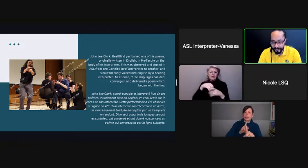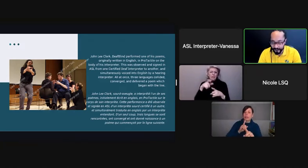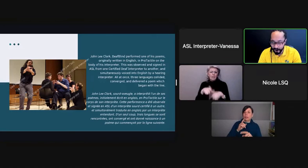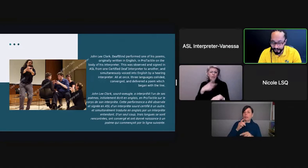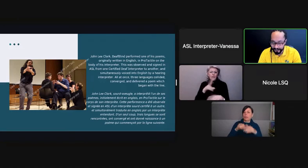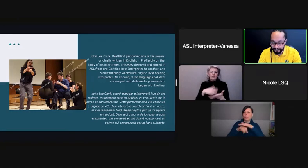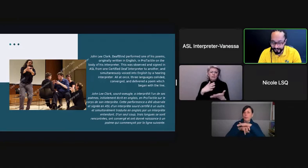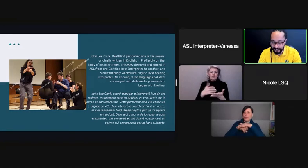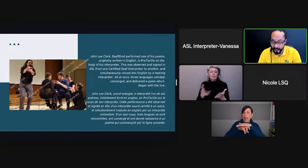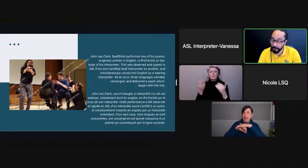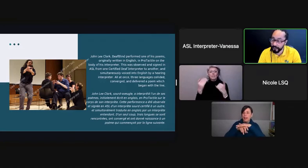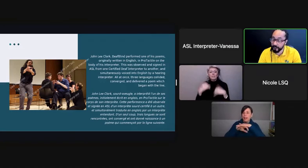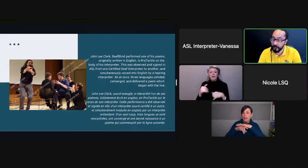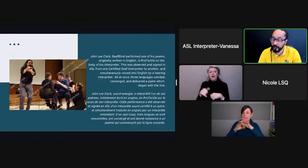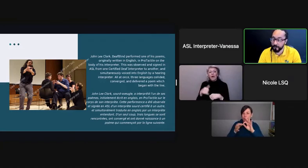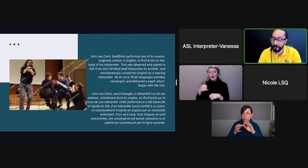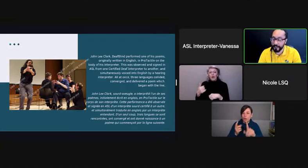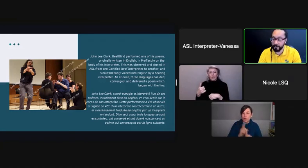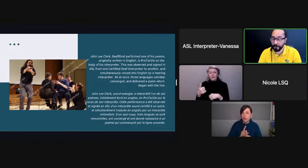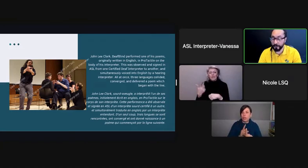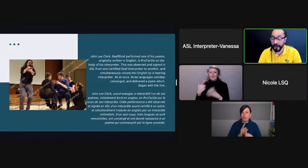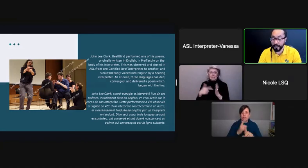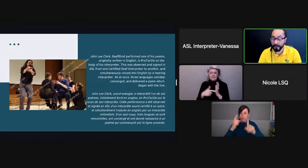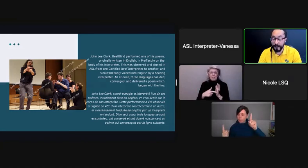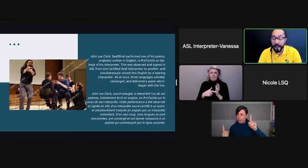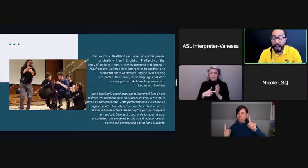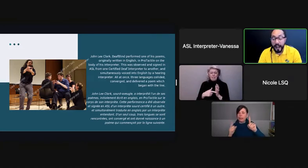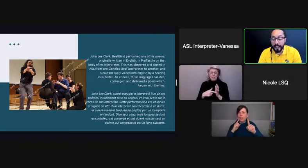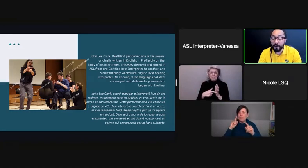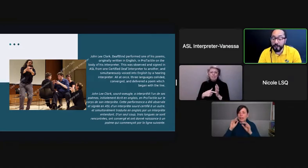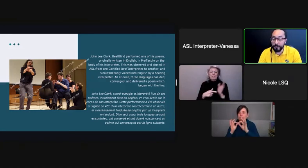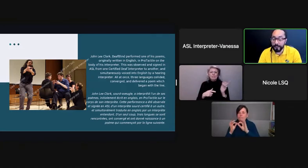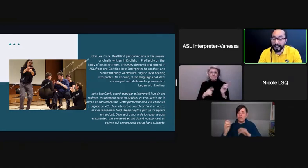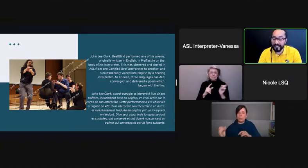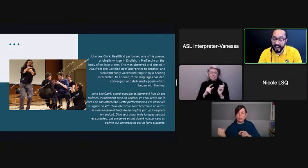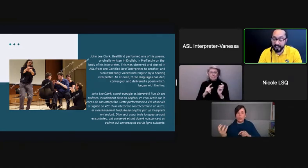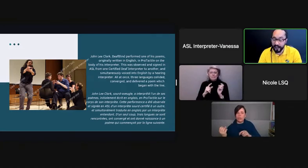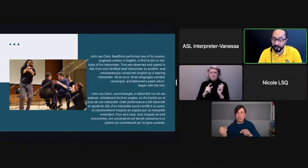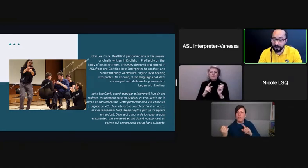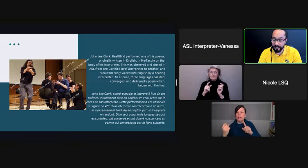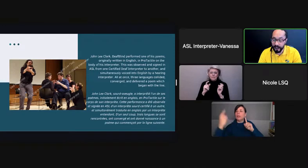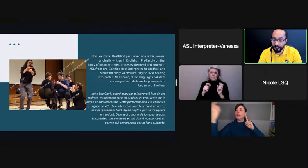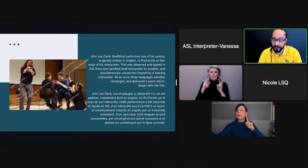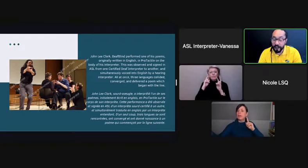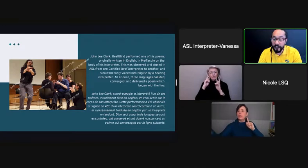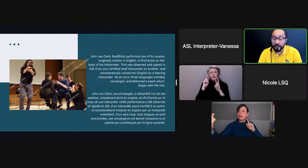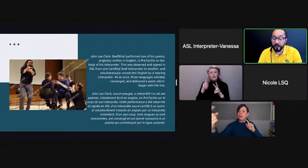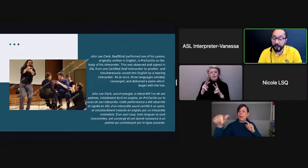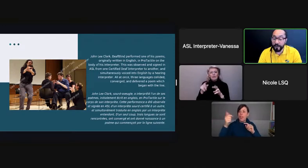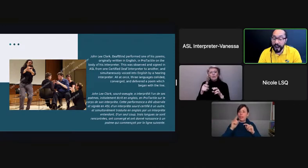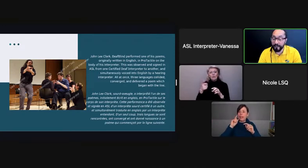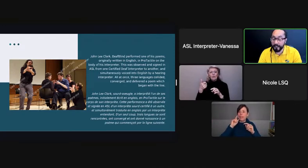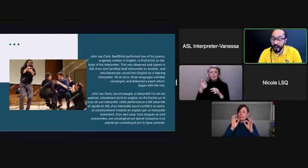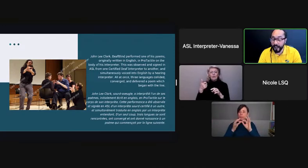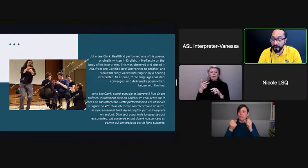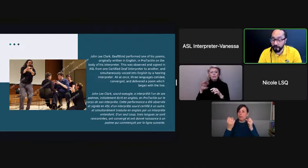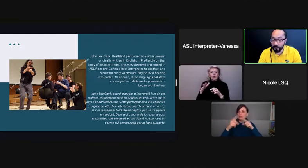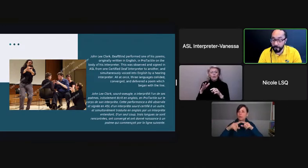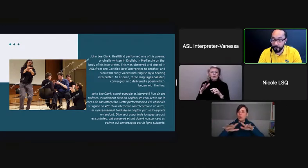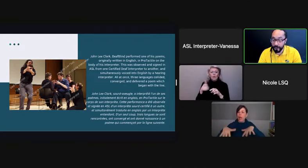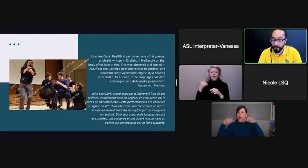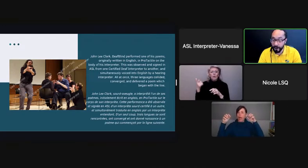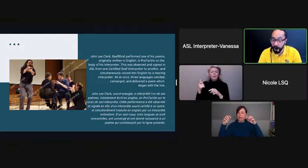Ensuite, un autre exemple, c'est qu'on peut regarder aux choses d'autres